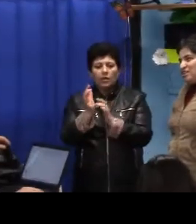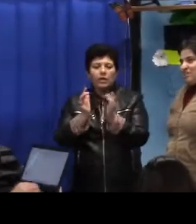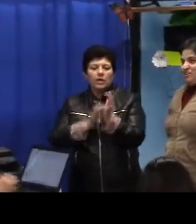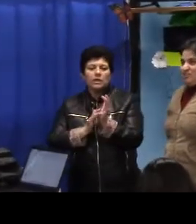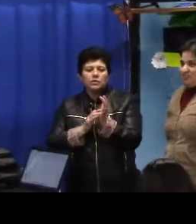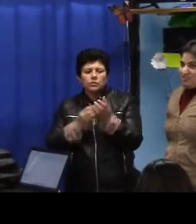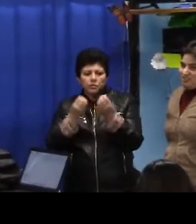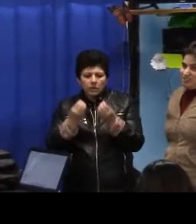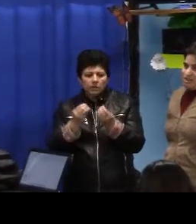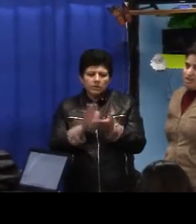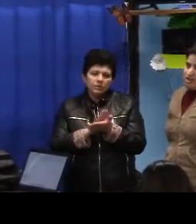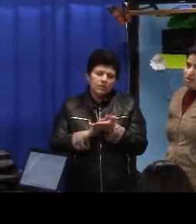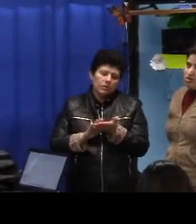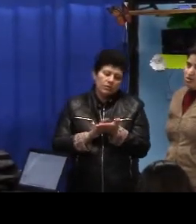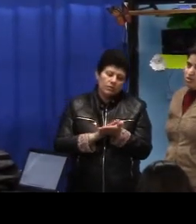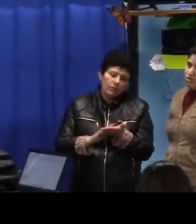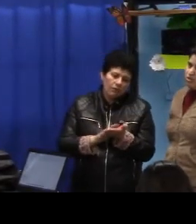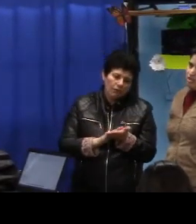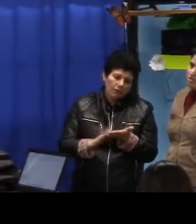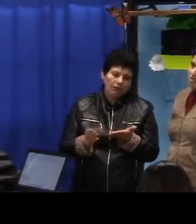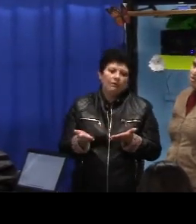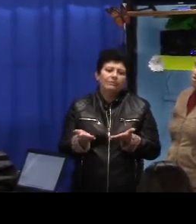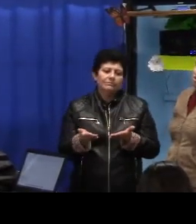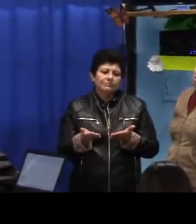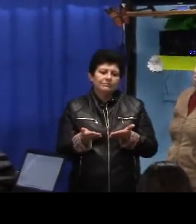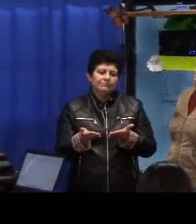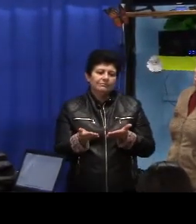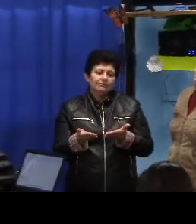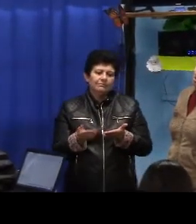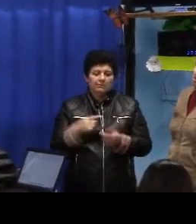en la tierra, a otros los sanó